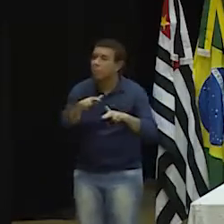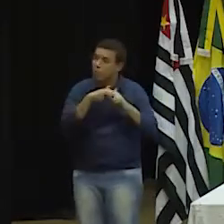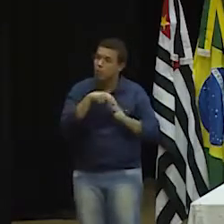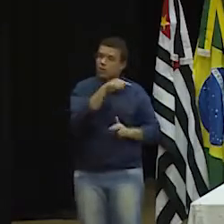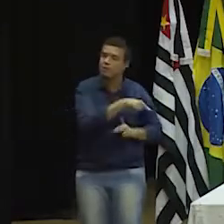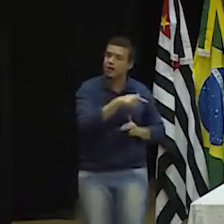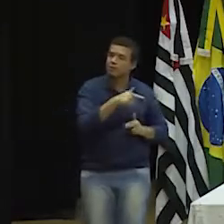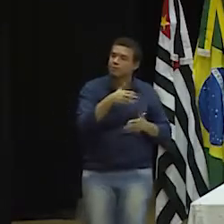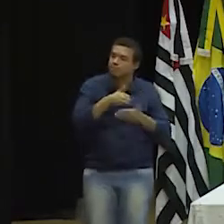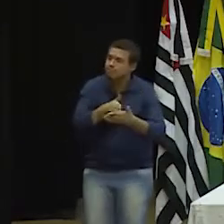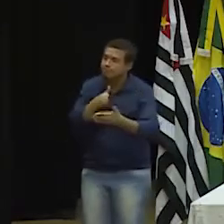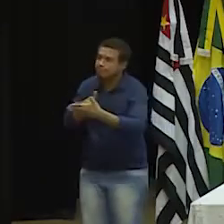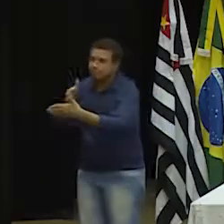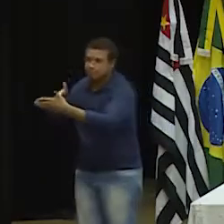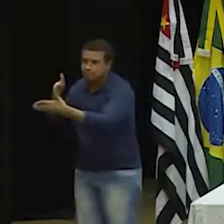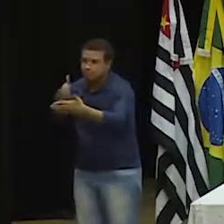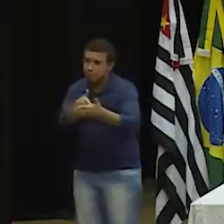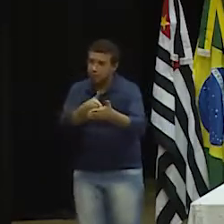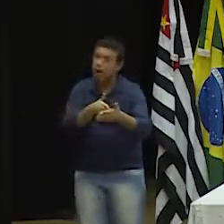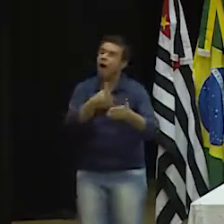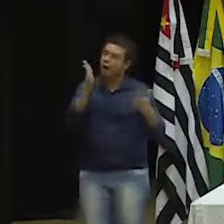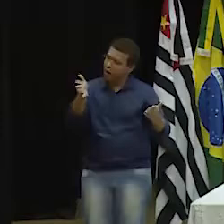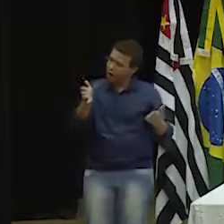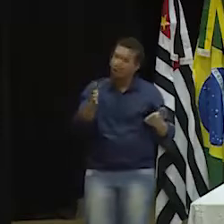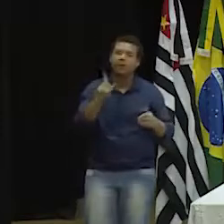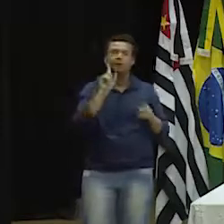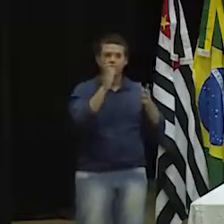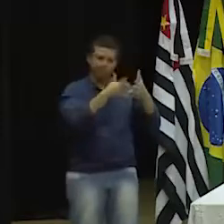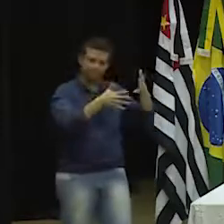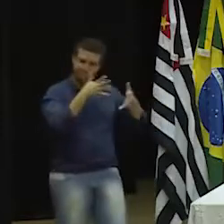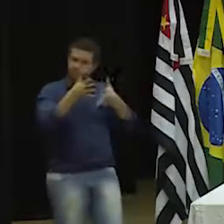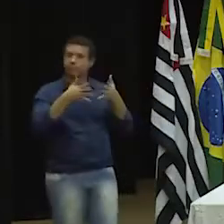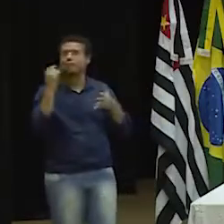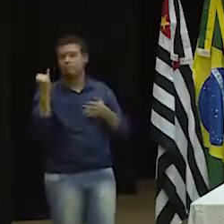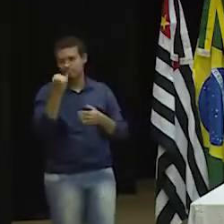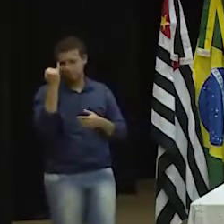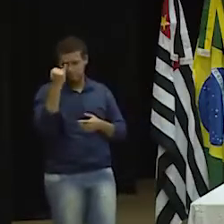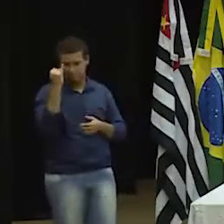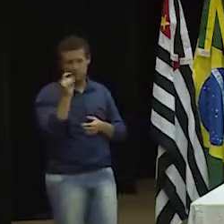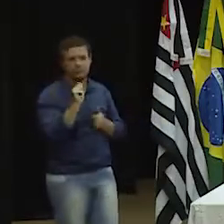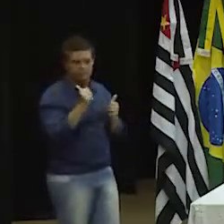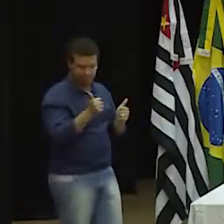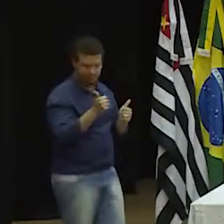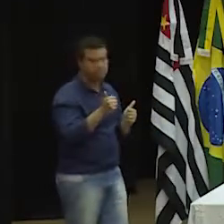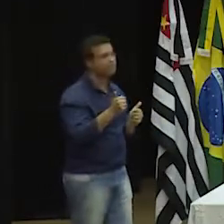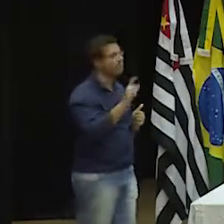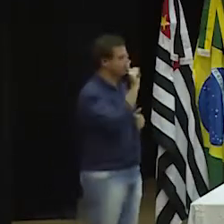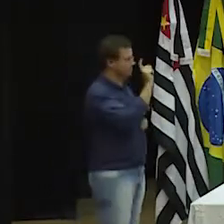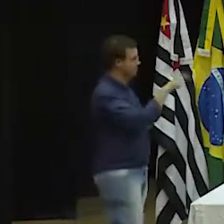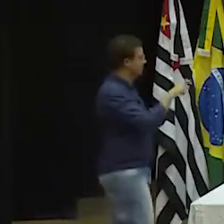língua de sinais, e então há muitos entraves já no ambiente familiar. Então, a língua de sinais é muito